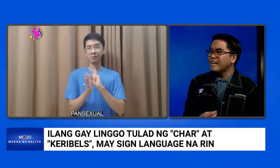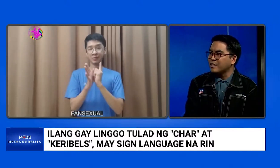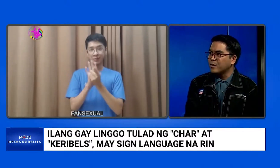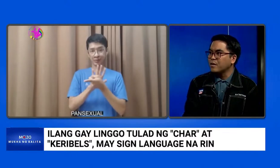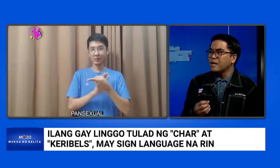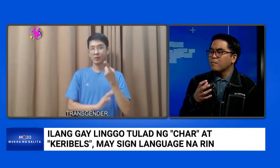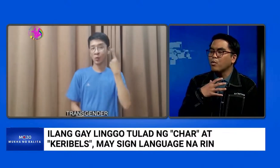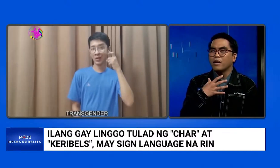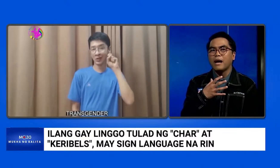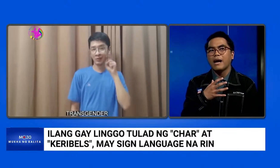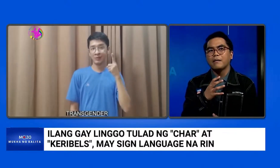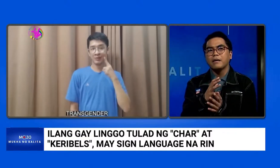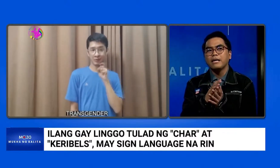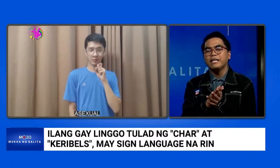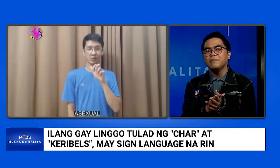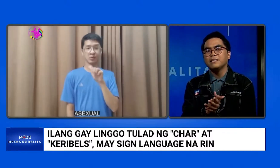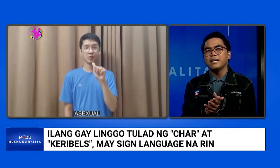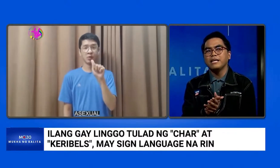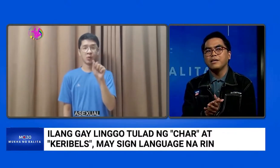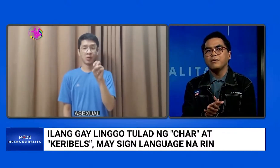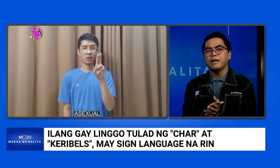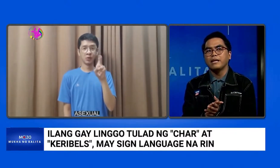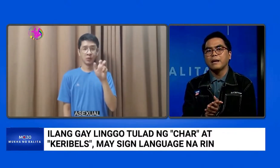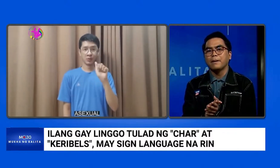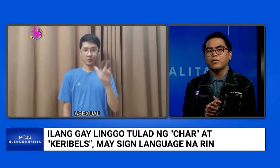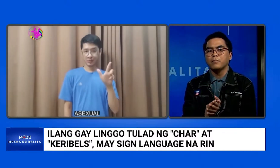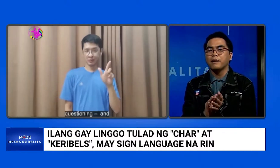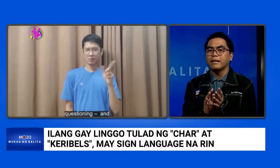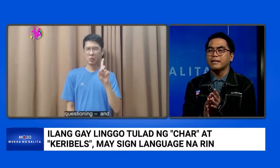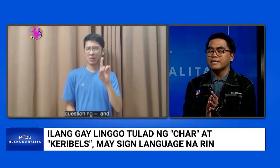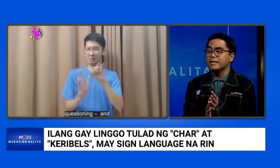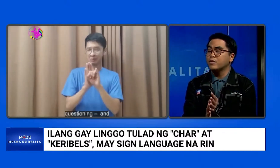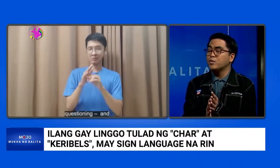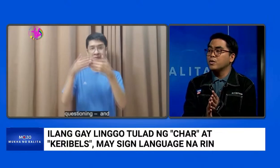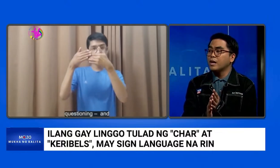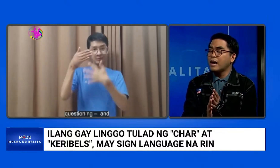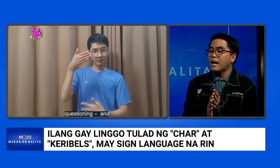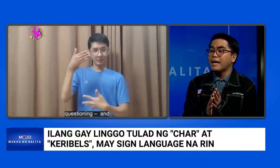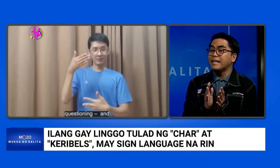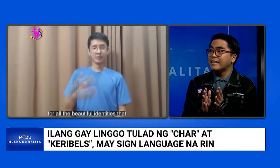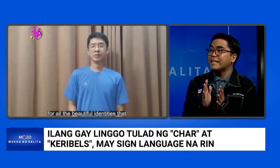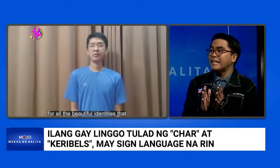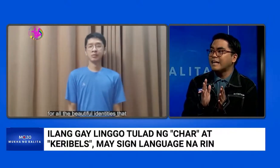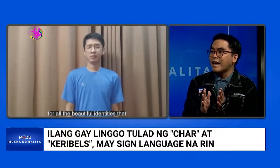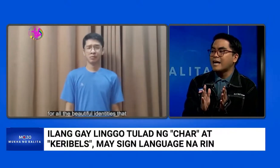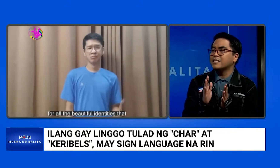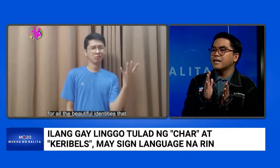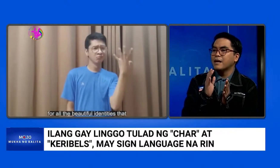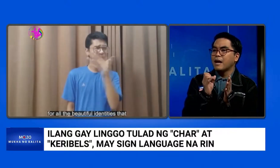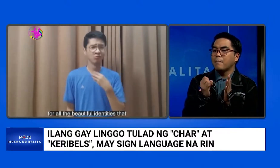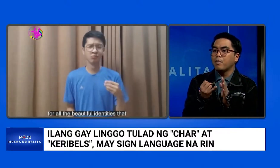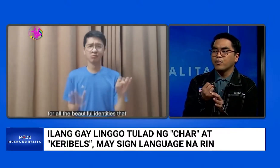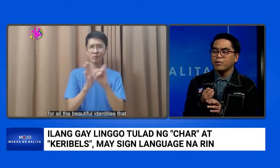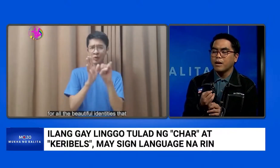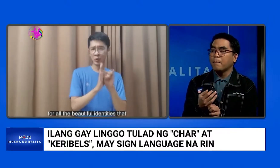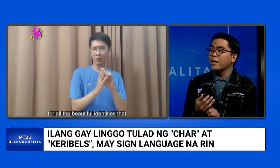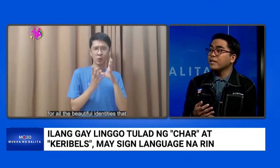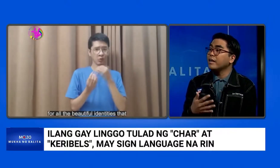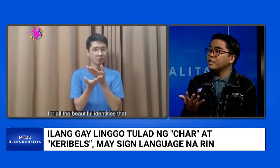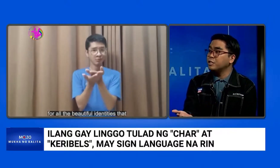yun. Hindi naman sa hinihiwalay nila, pero iba rin kasi yung identity nila as both part ng